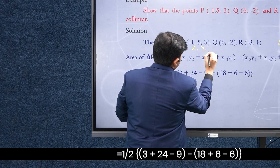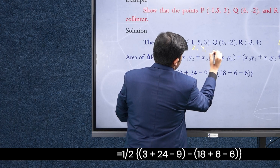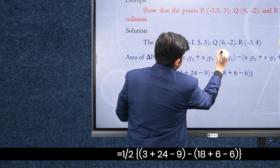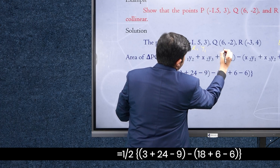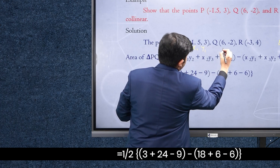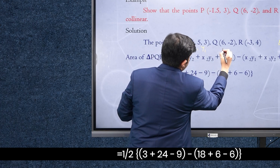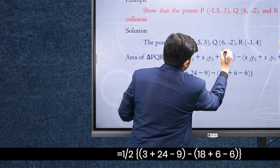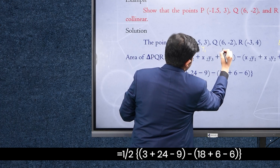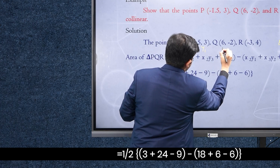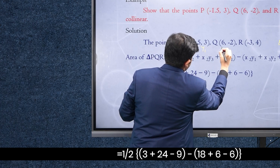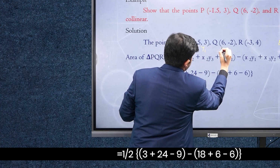6.